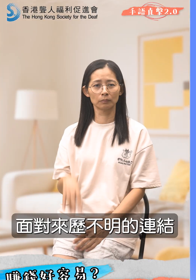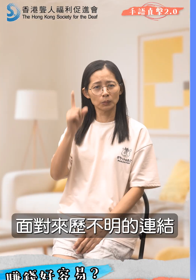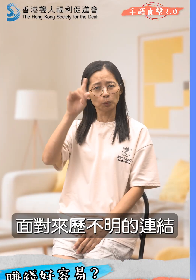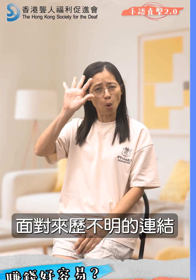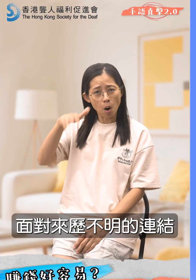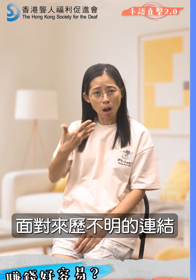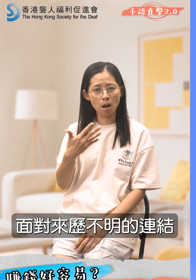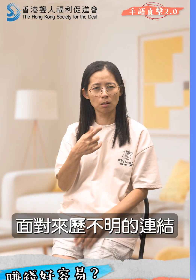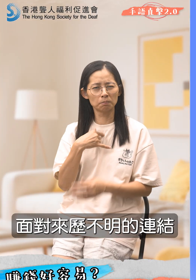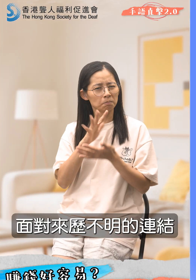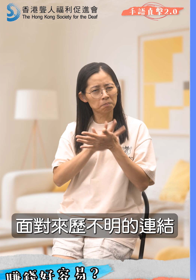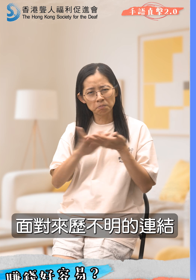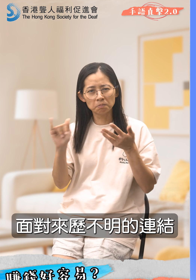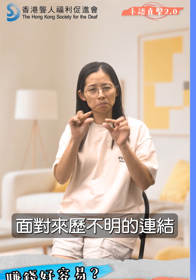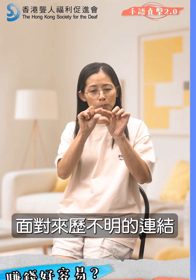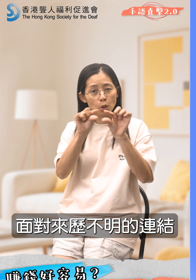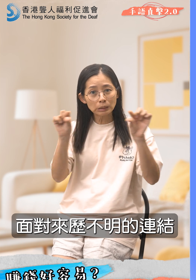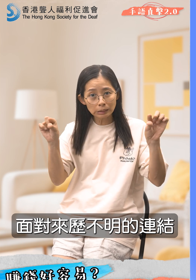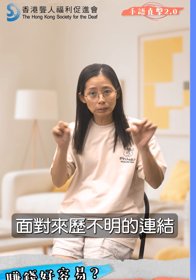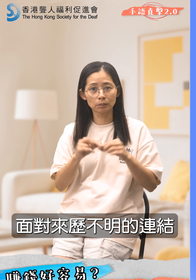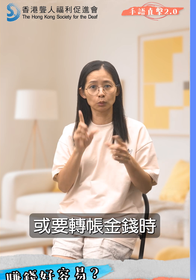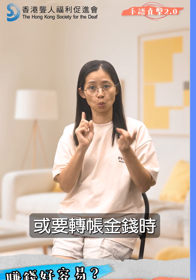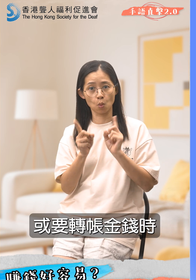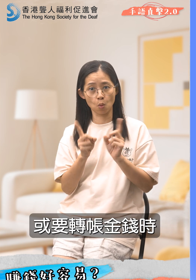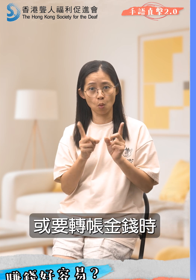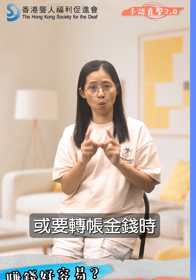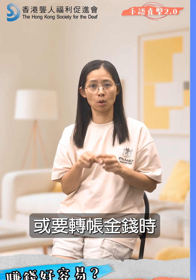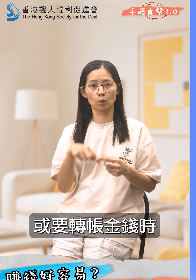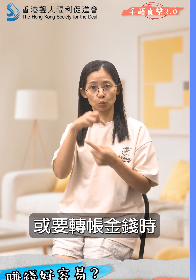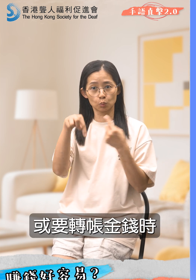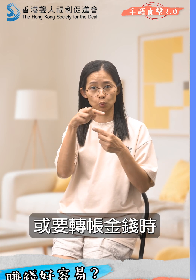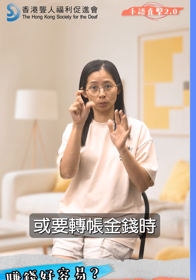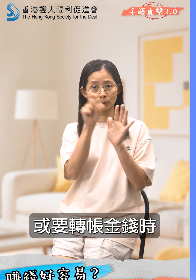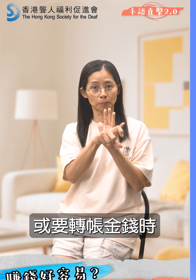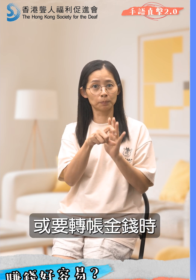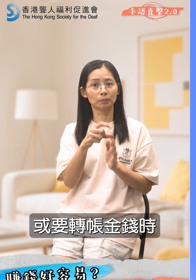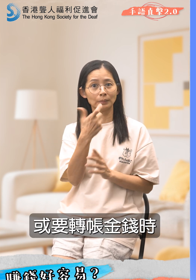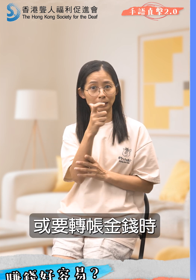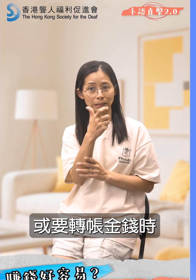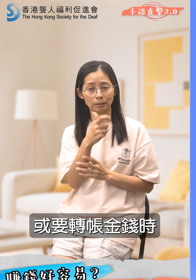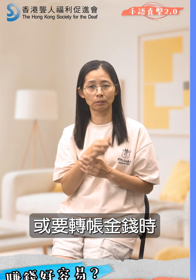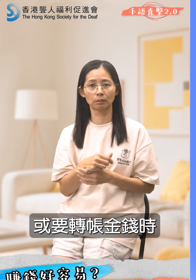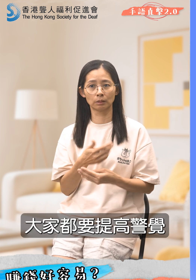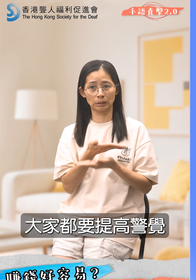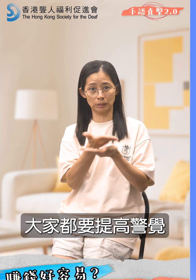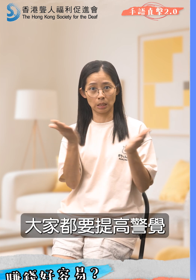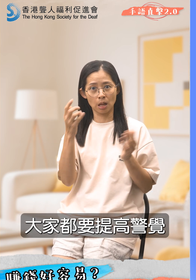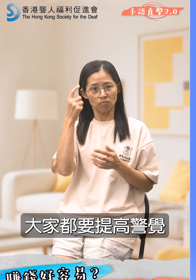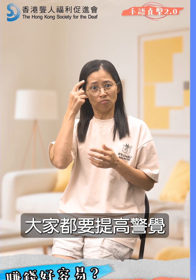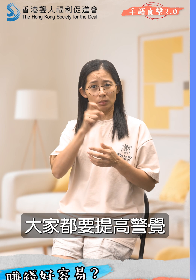面對來歷不明嘅連結，或者要轉賬金錢嘅時候，大家都要提供